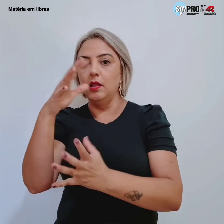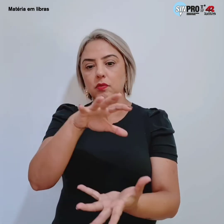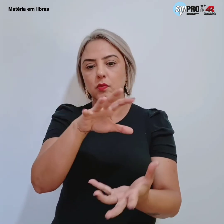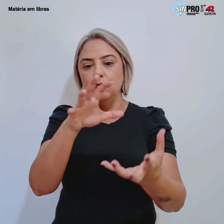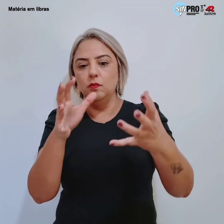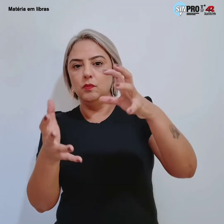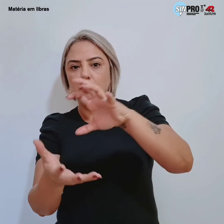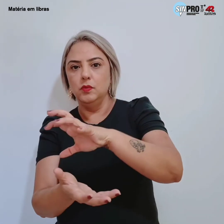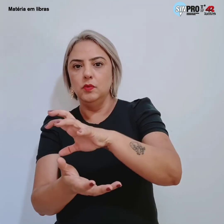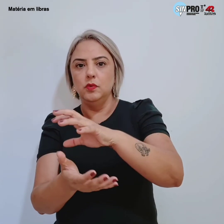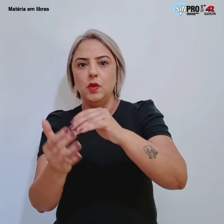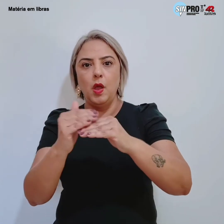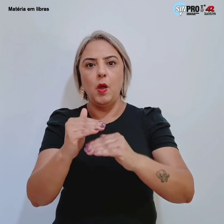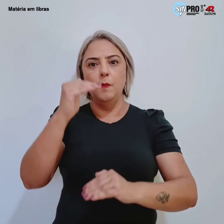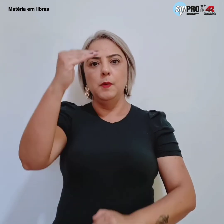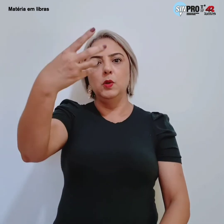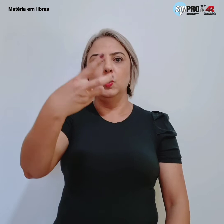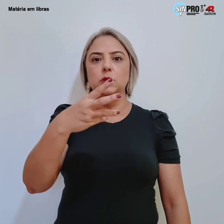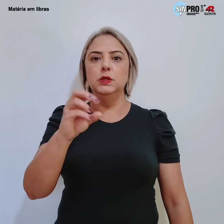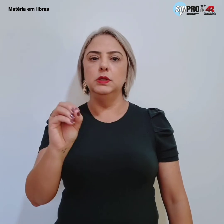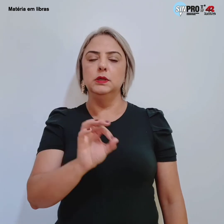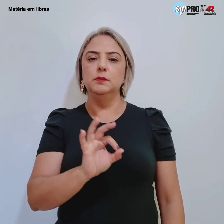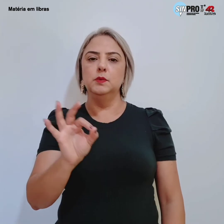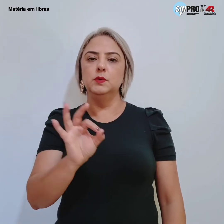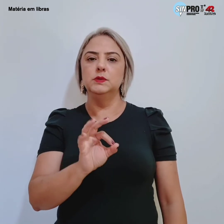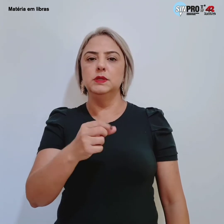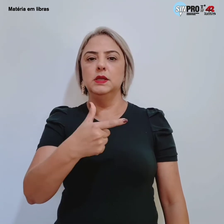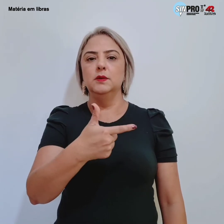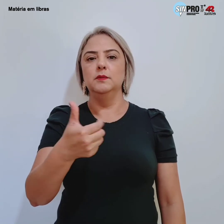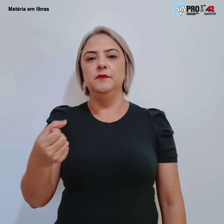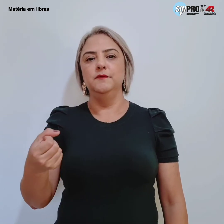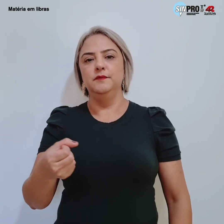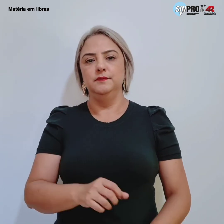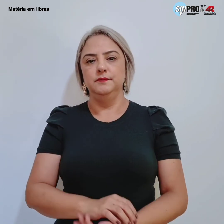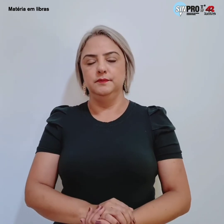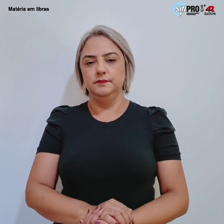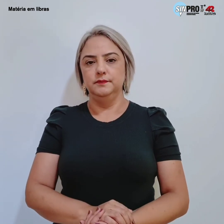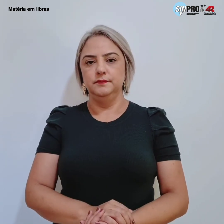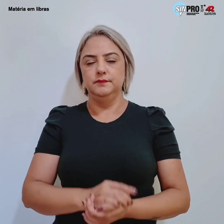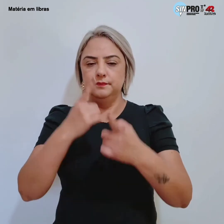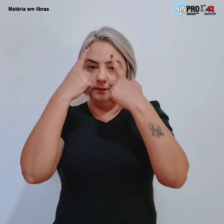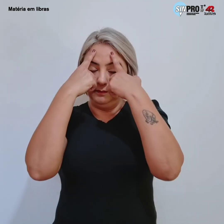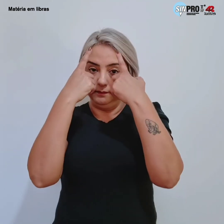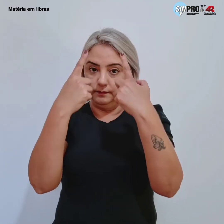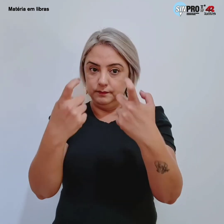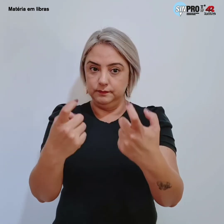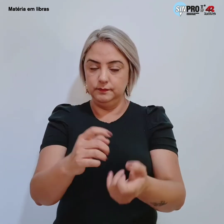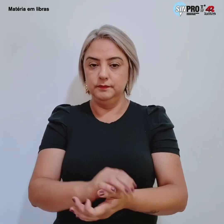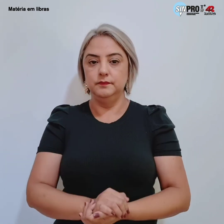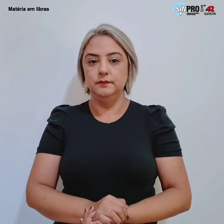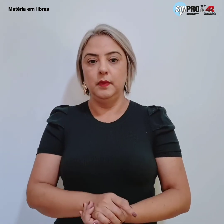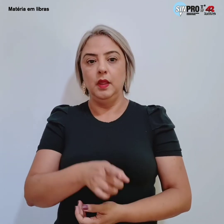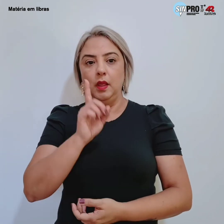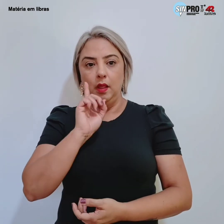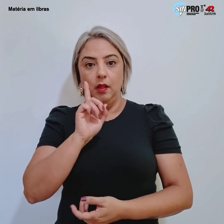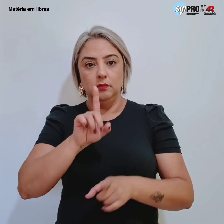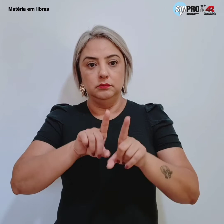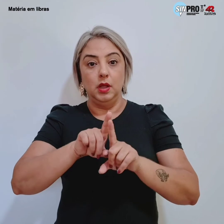do mundo aumentaram 30% em 2020. Violência. Um dos